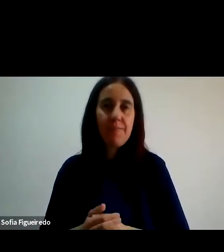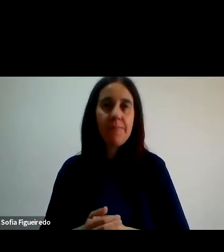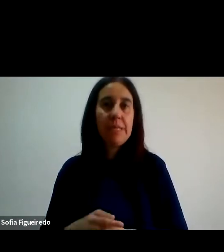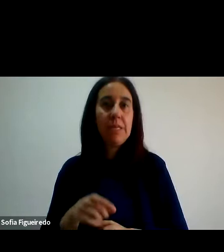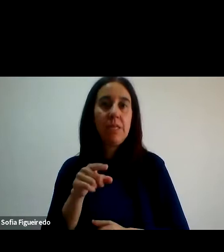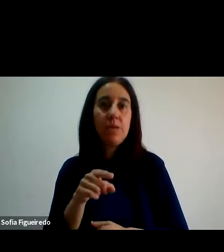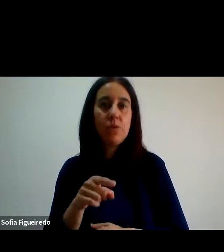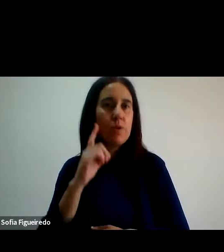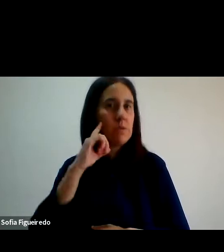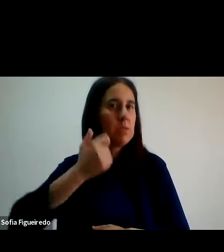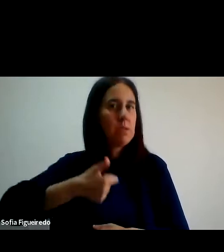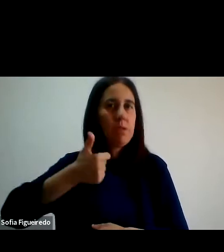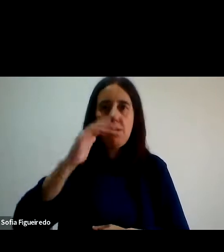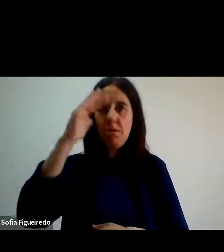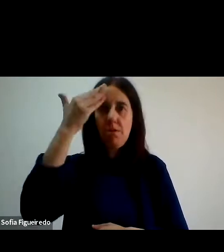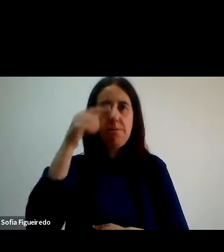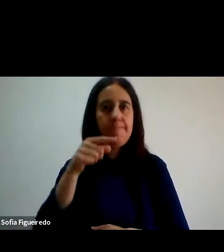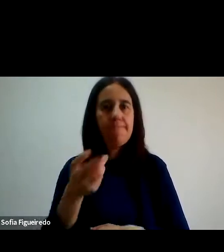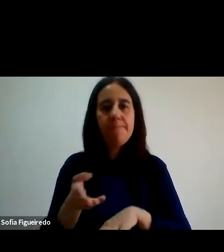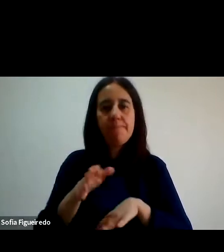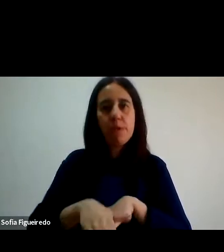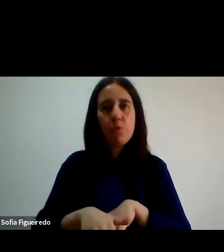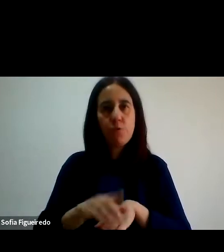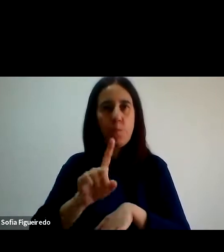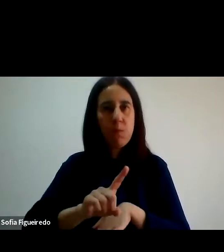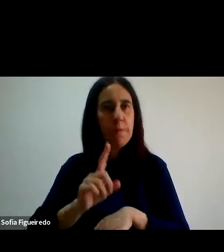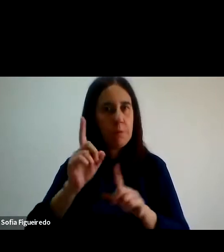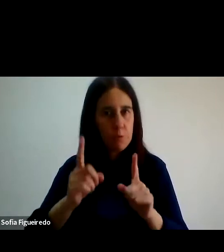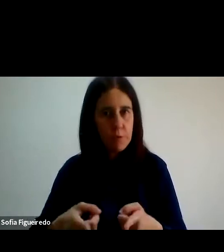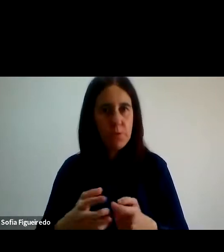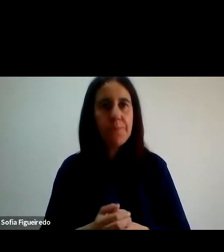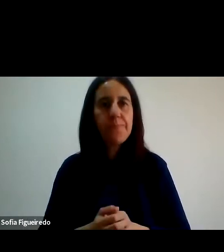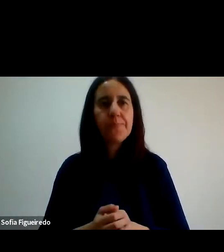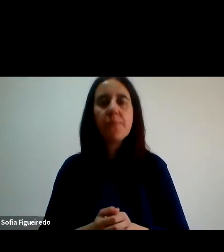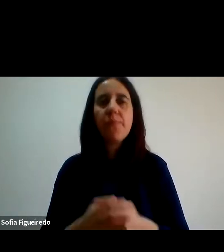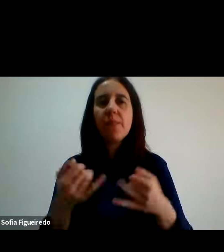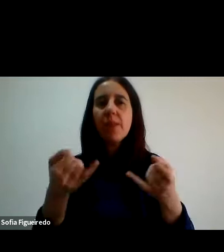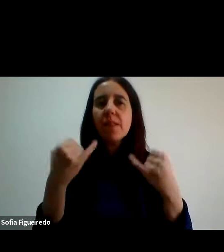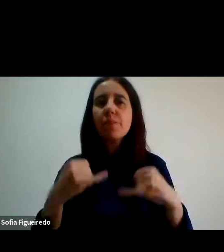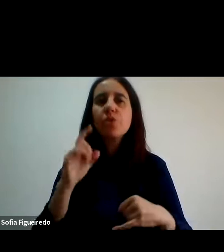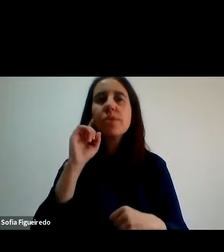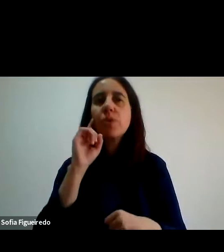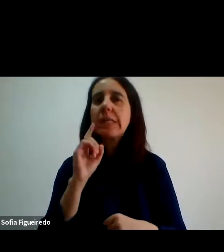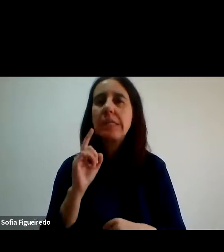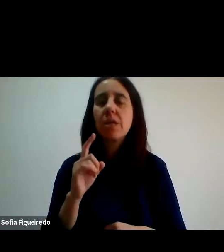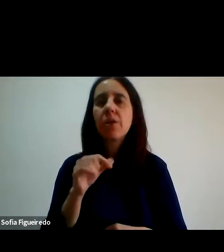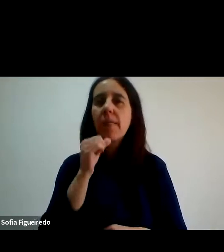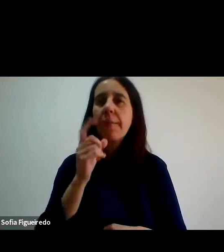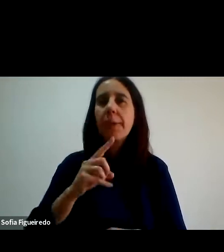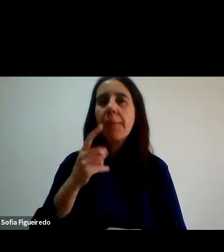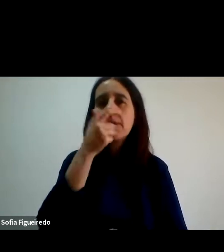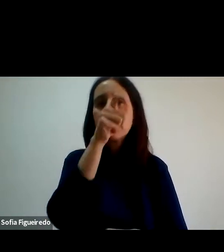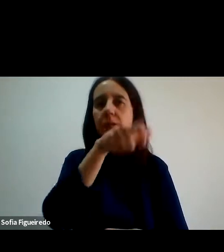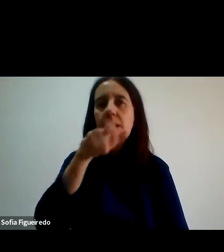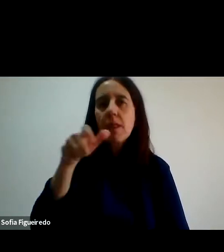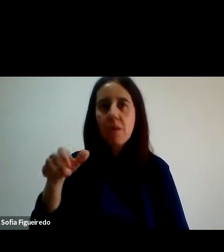um ponto central. Portanto, este é o primeiro passo para começarmos. Depois, uma dimensão importante que é, nós falamos muitas vezes no cidadão, e